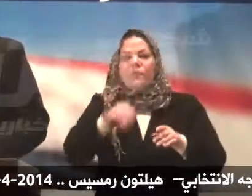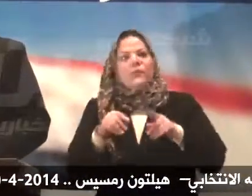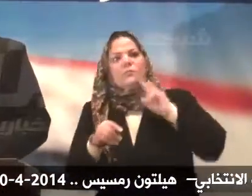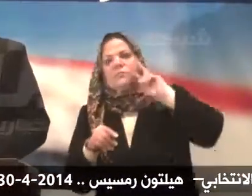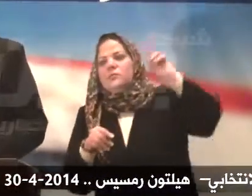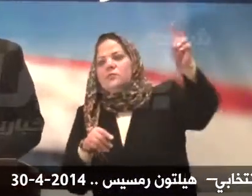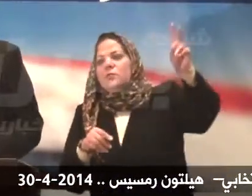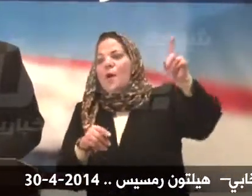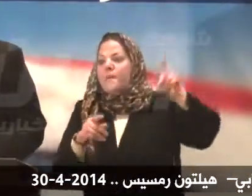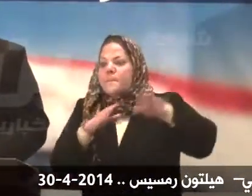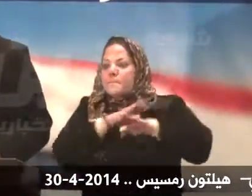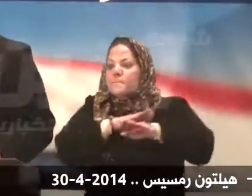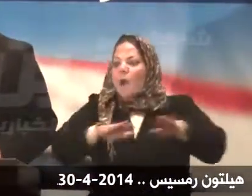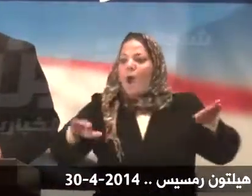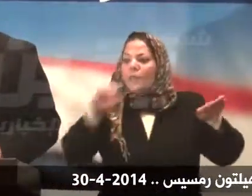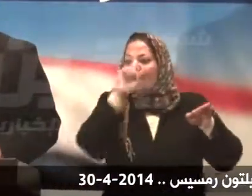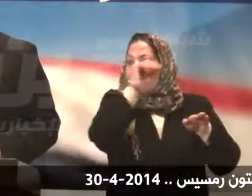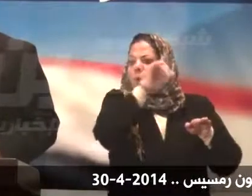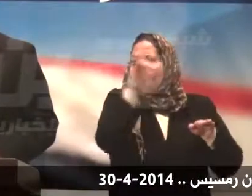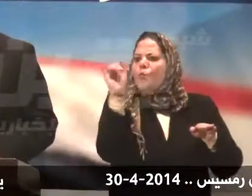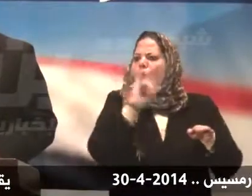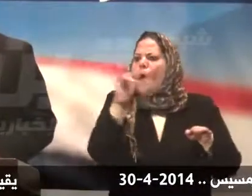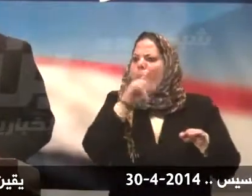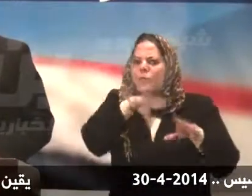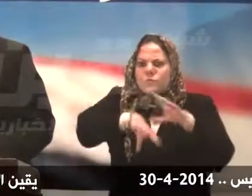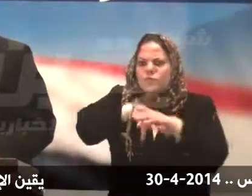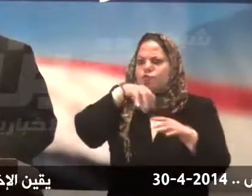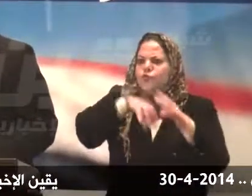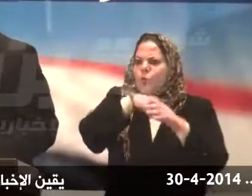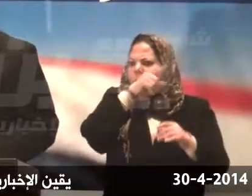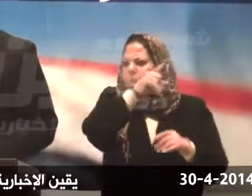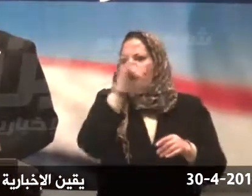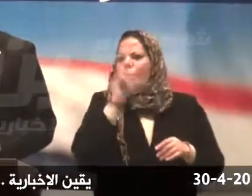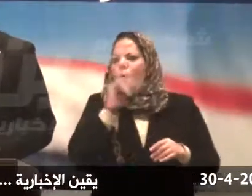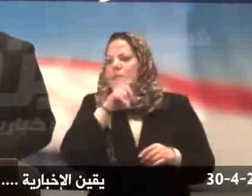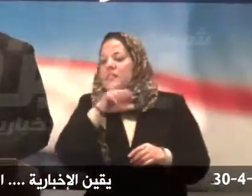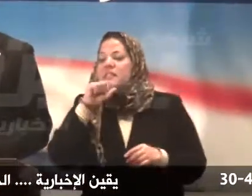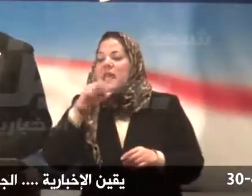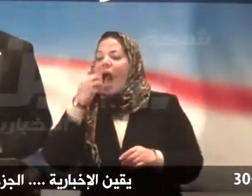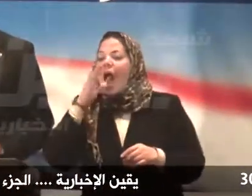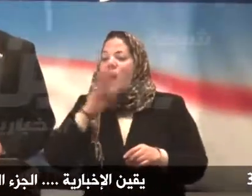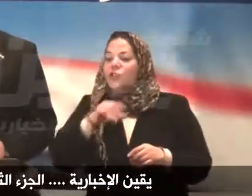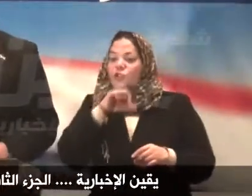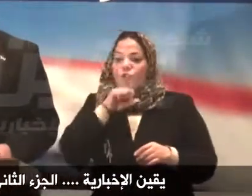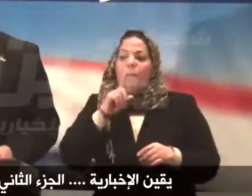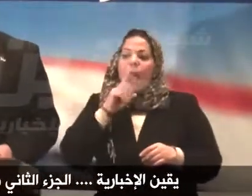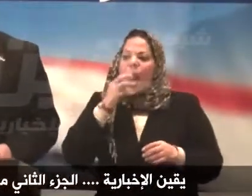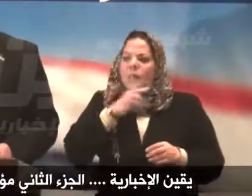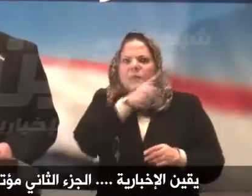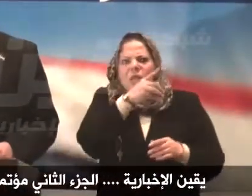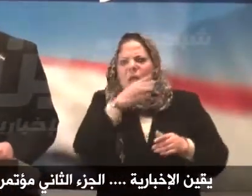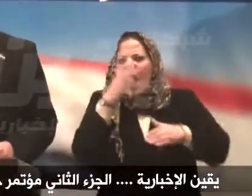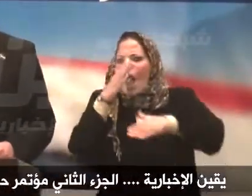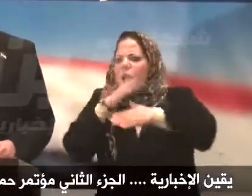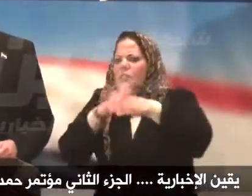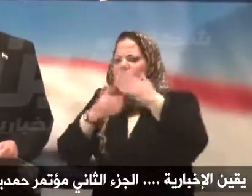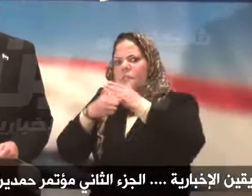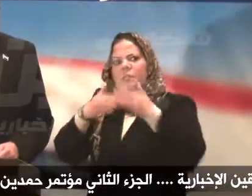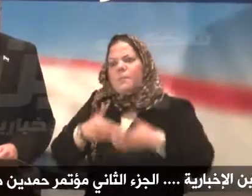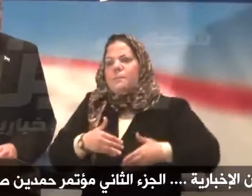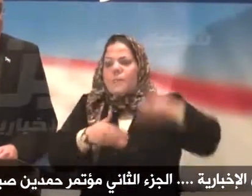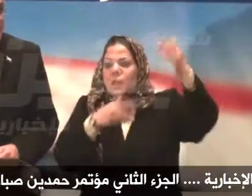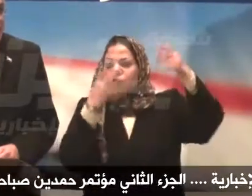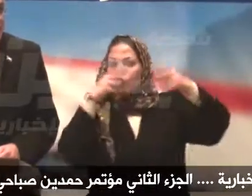ربنا رزقنا بمنهج في التفكير خلينا عملنا جدار من الاسمنت في